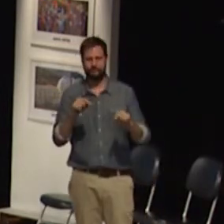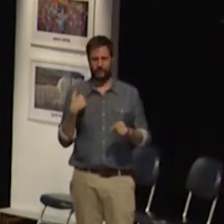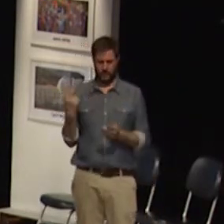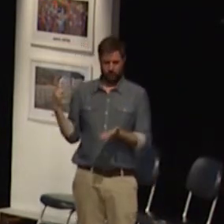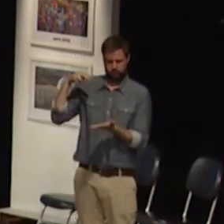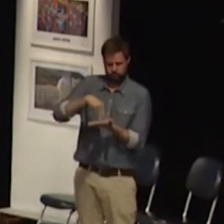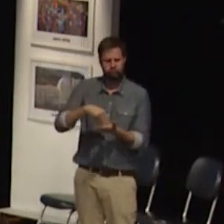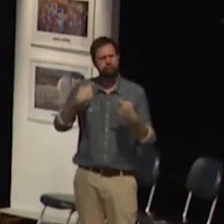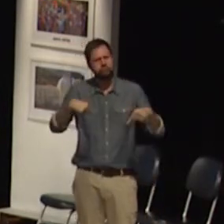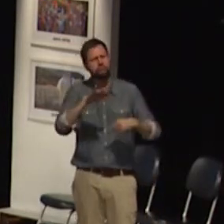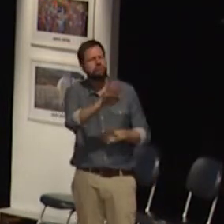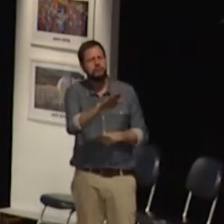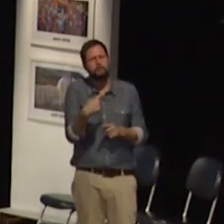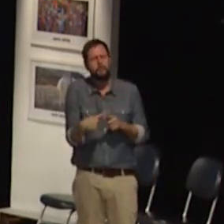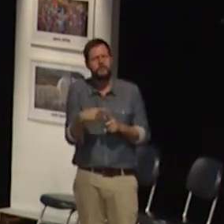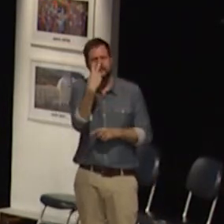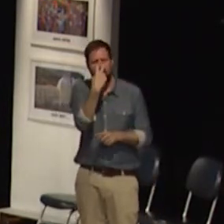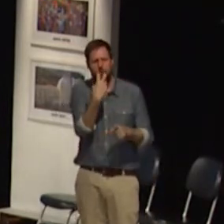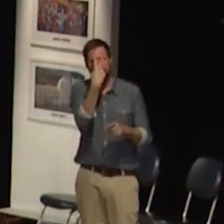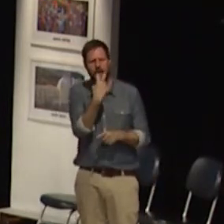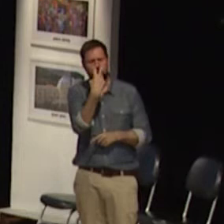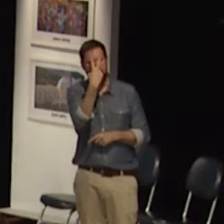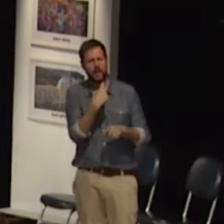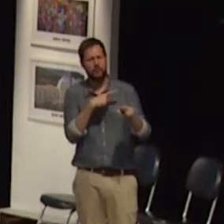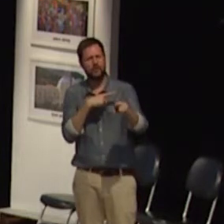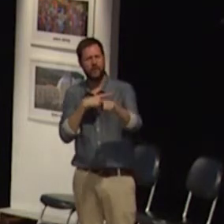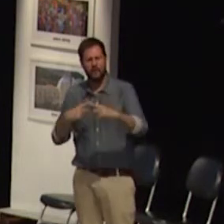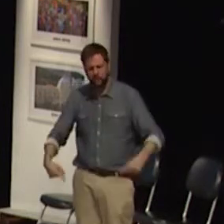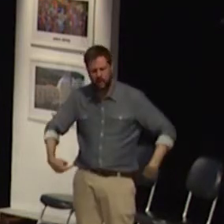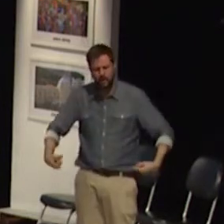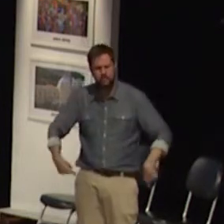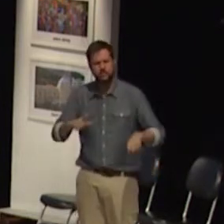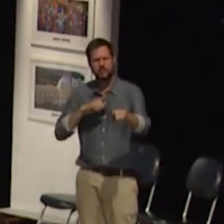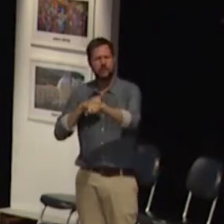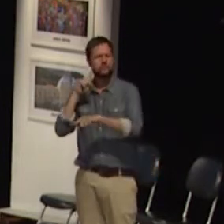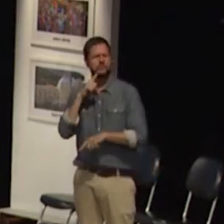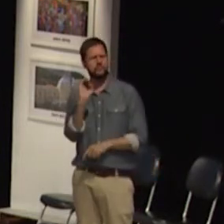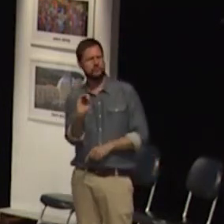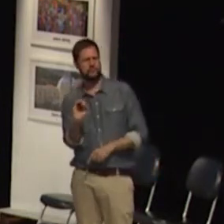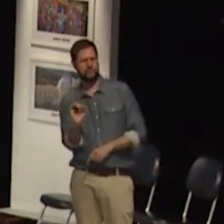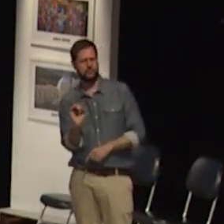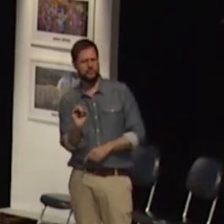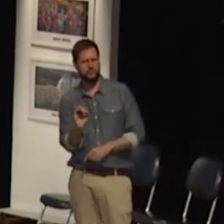Quais são esses problemas que a gente vai vendo? Essas representações dentro dos surdos, por exemplo, dos cegos,